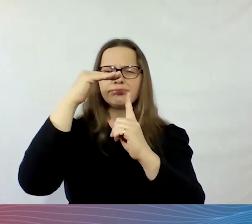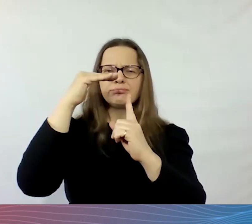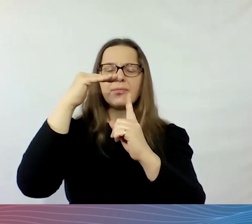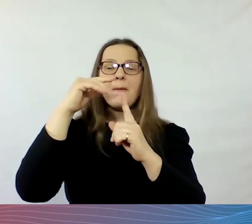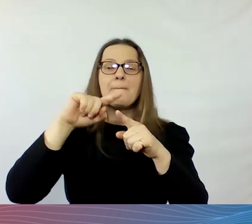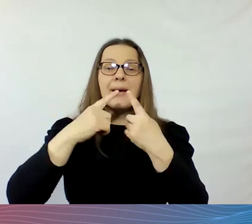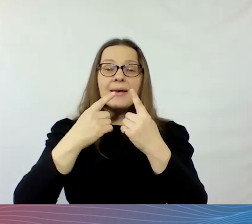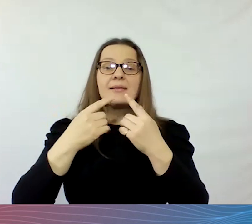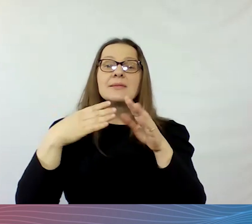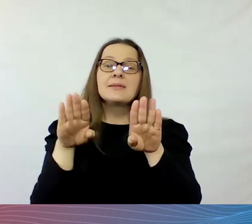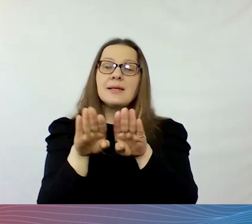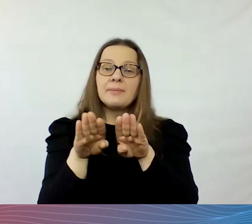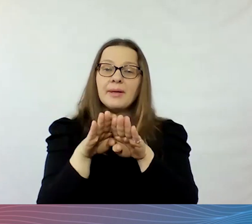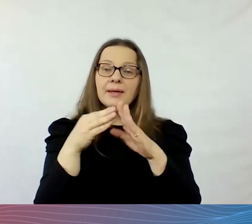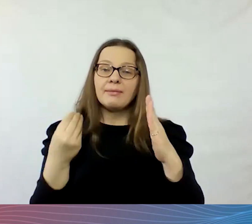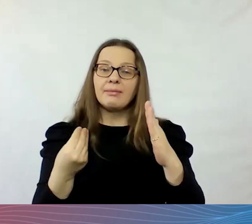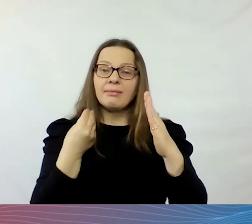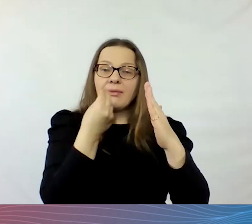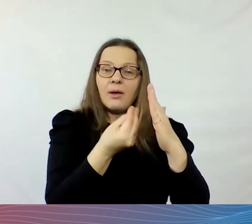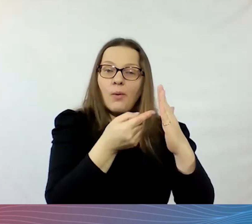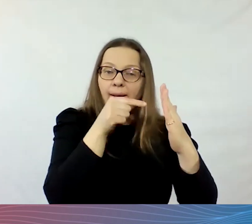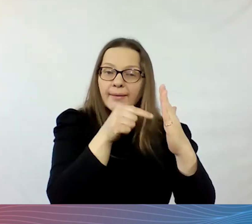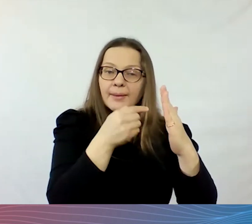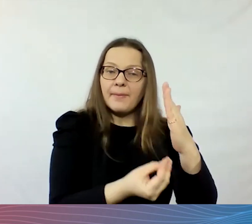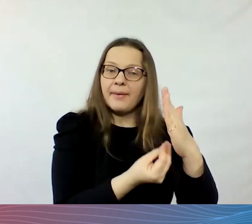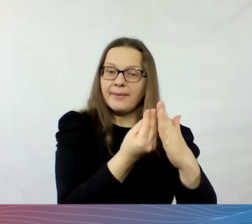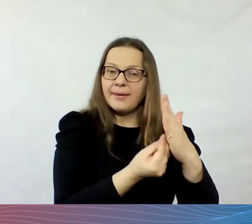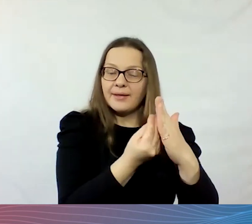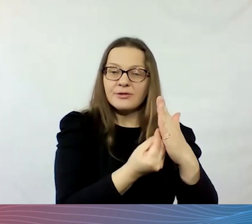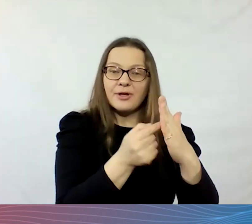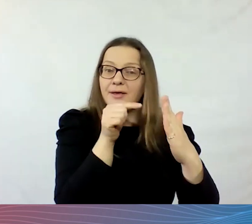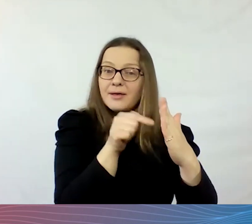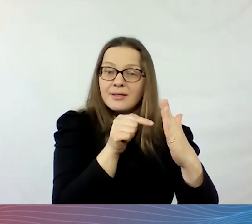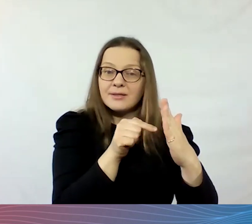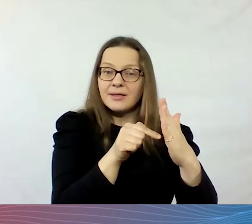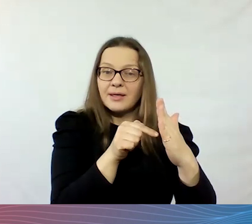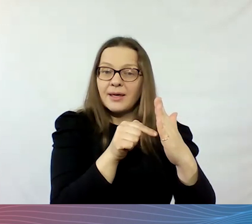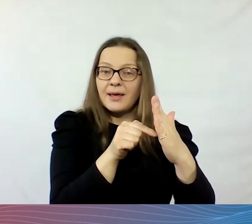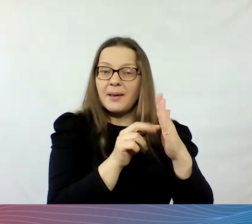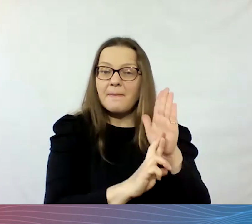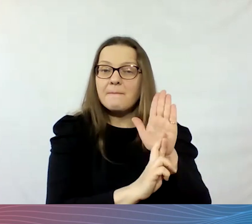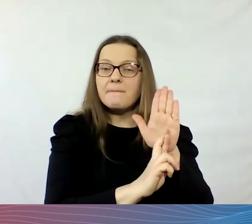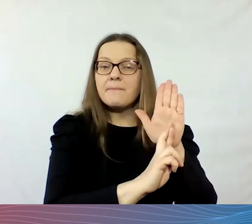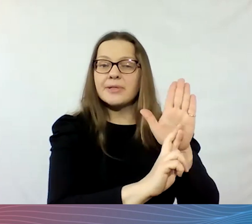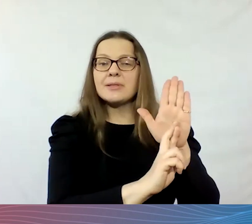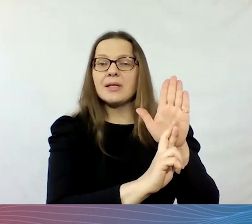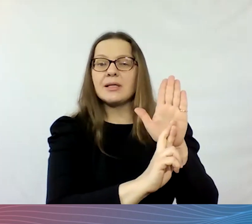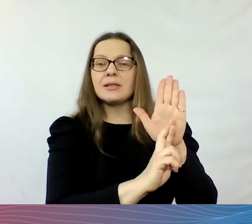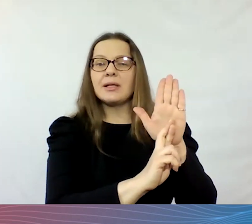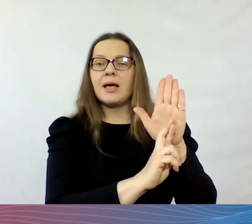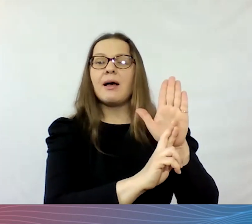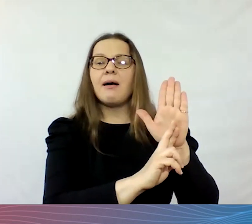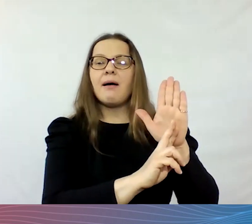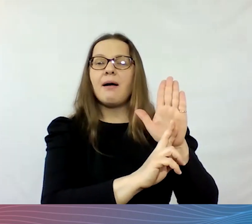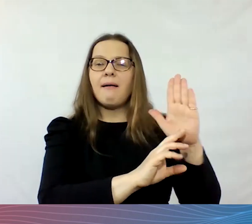plenitude daquele que a tudo enche em todas as coisas. Então a igreja é o seu corpo, é o corpo de Cristo. Irmãos,